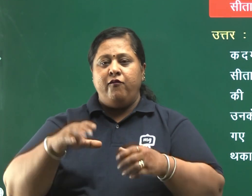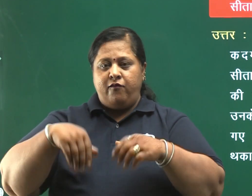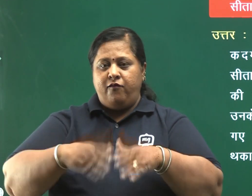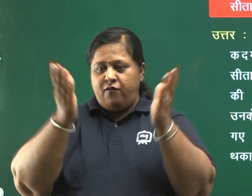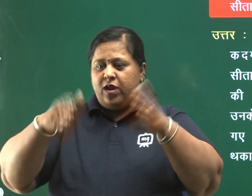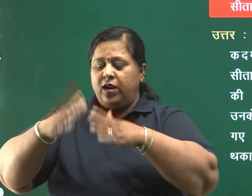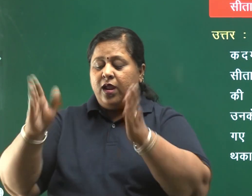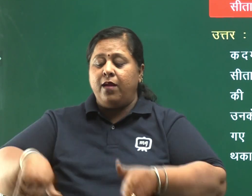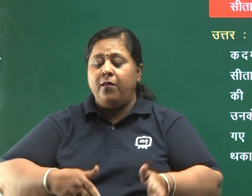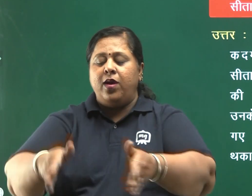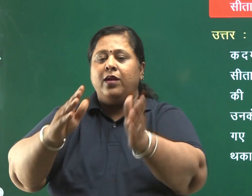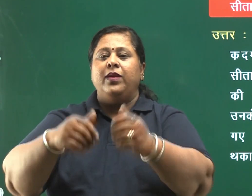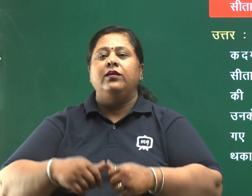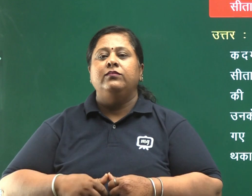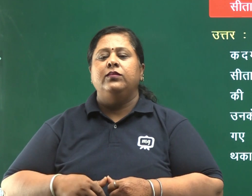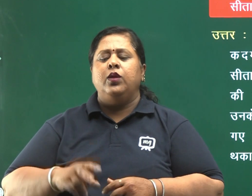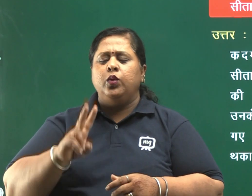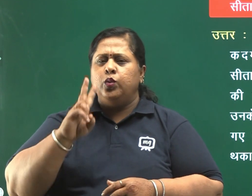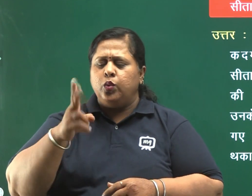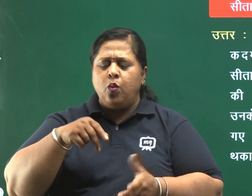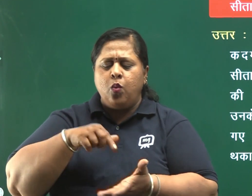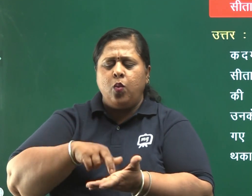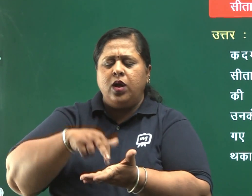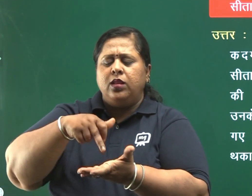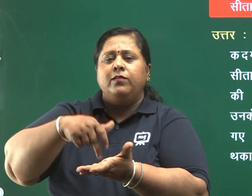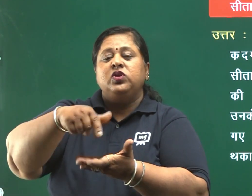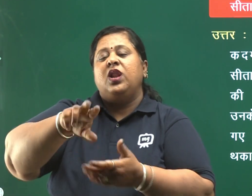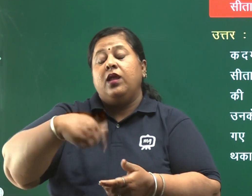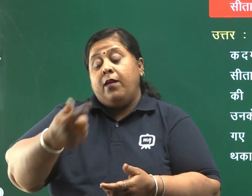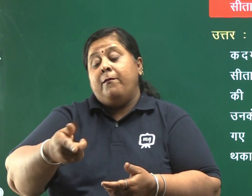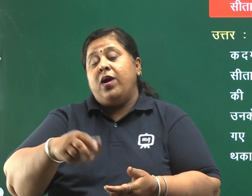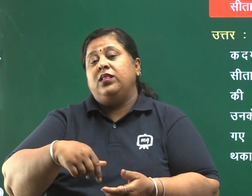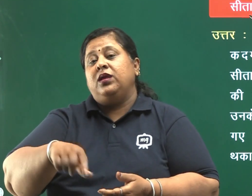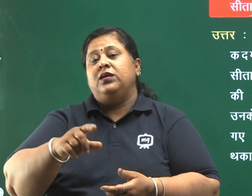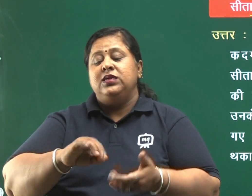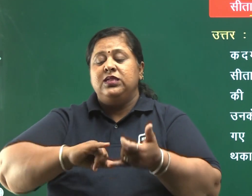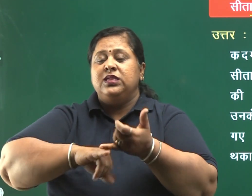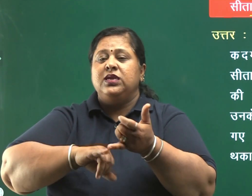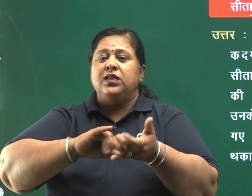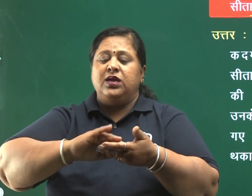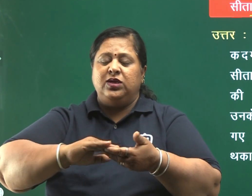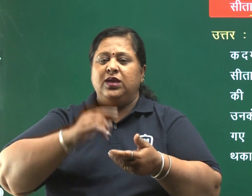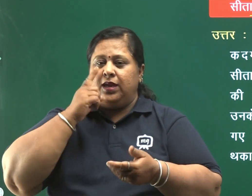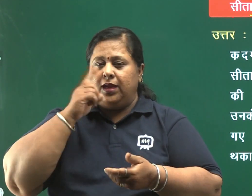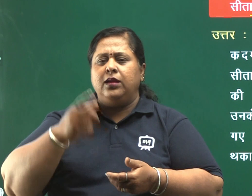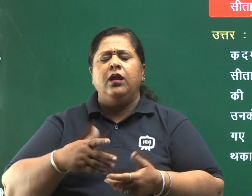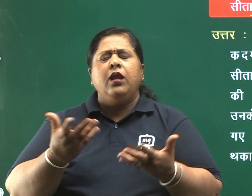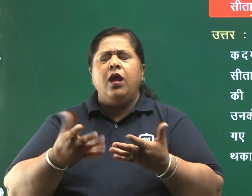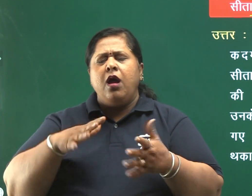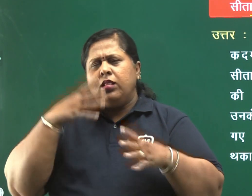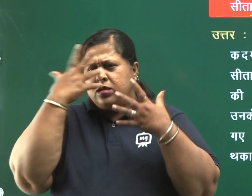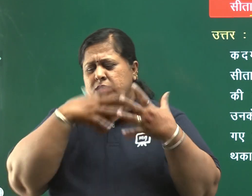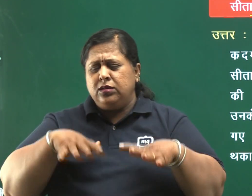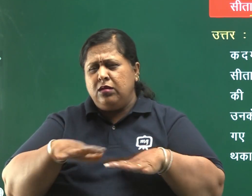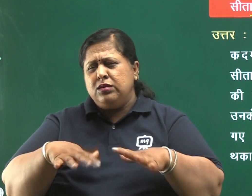में दो कदम चलने के बाद ही सीता जी की क्या दशा